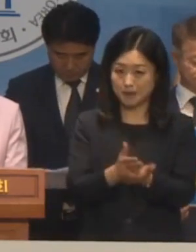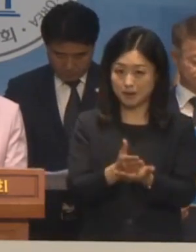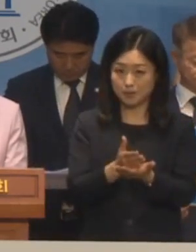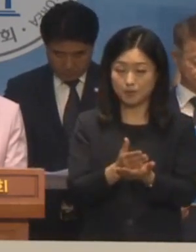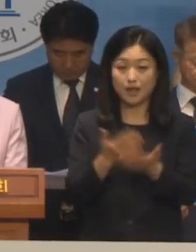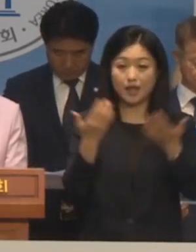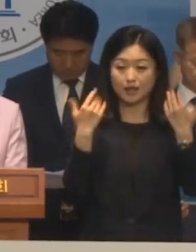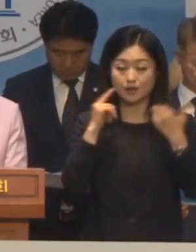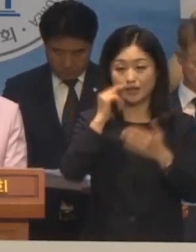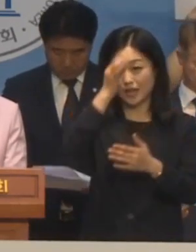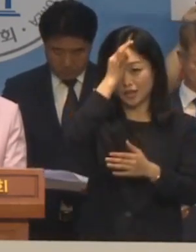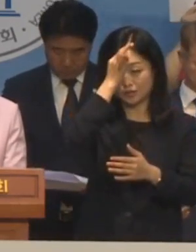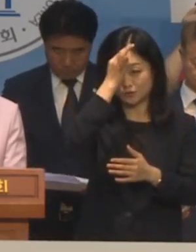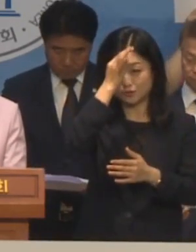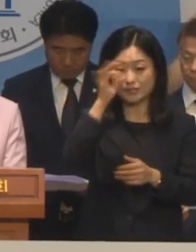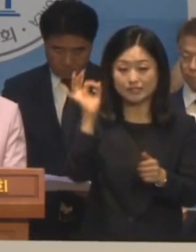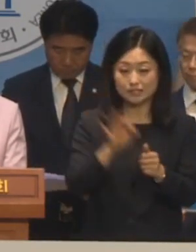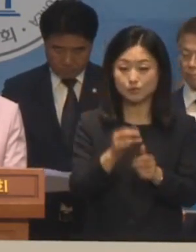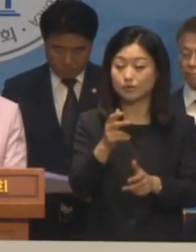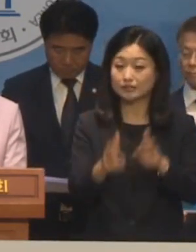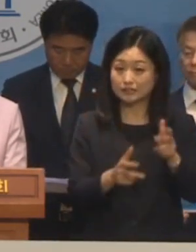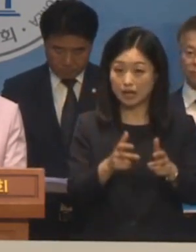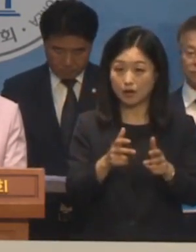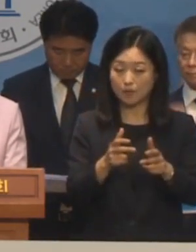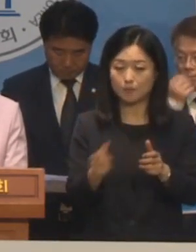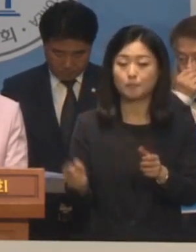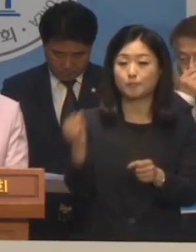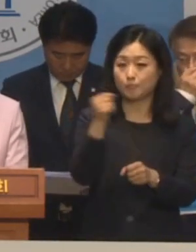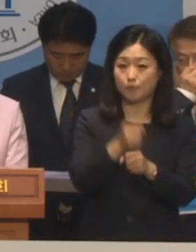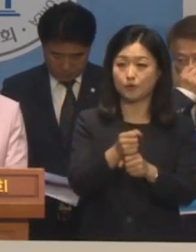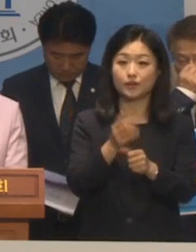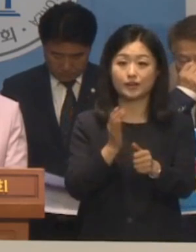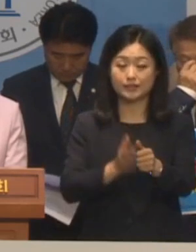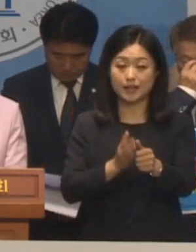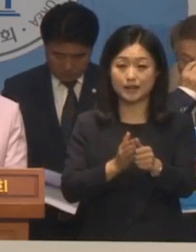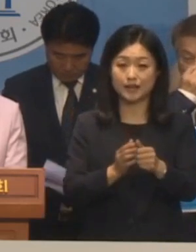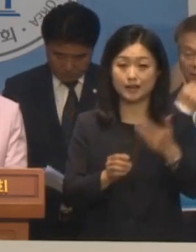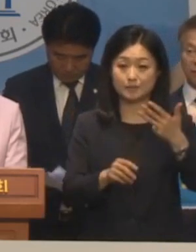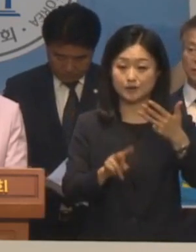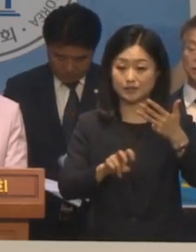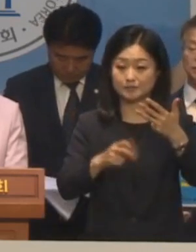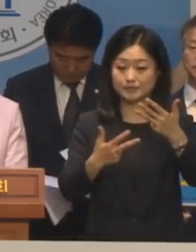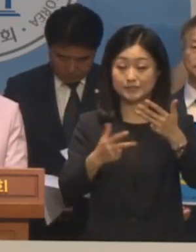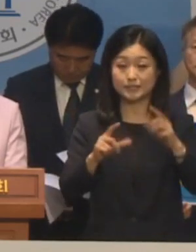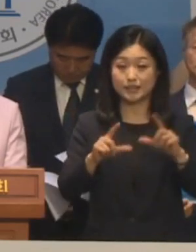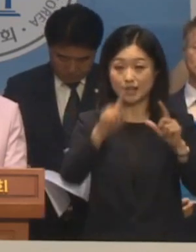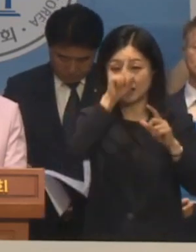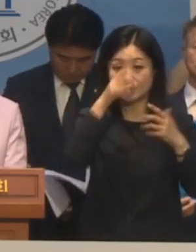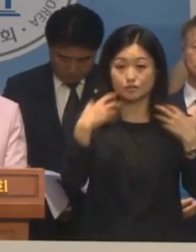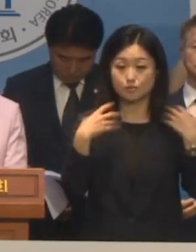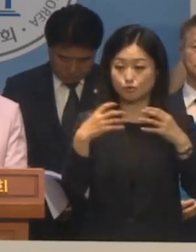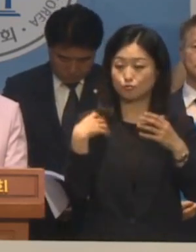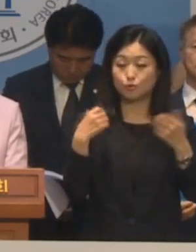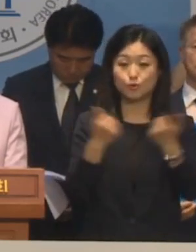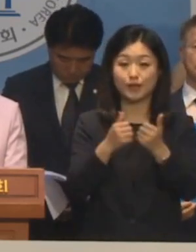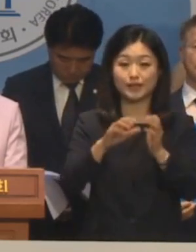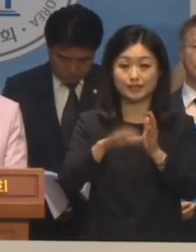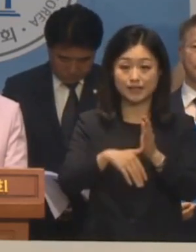학교 예술 강사 지원 사업 예산을 복원하라. 지난 8월 27일 정부